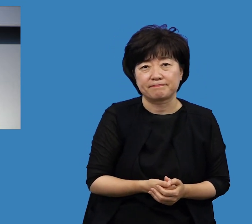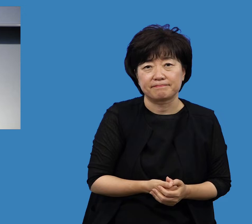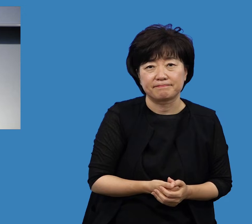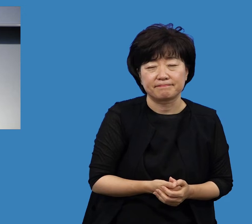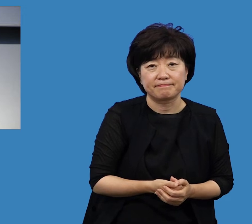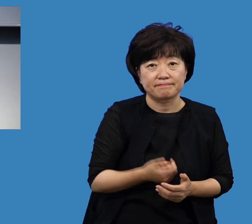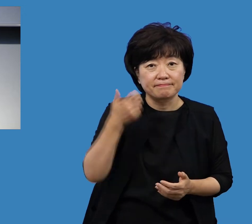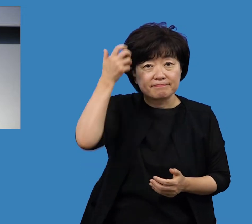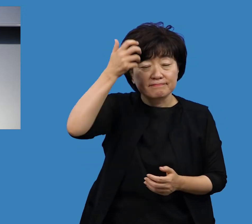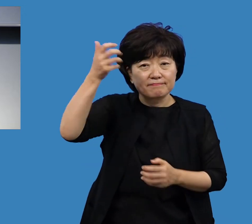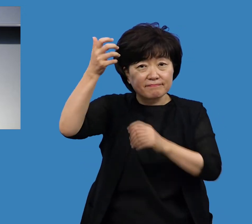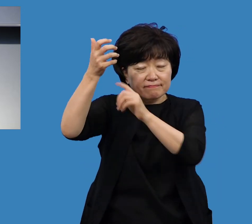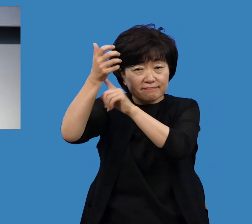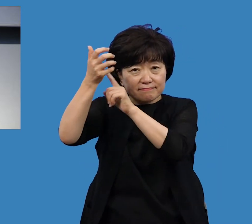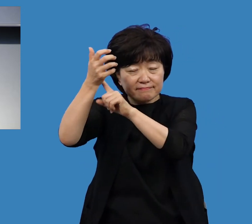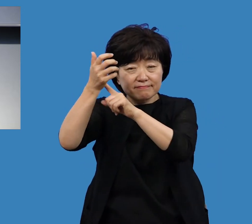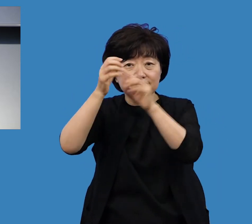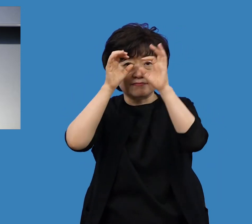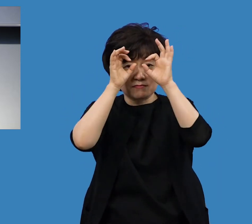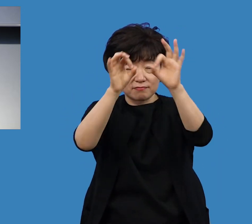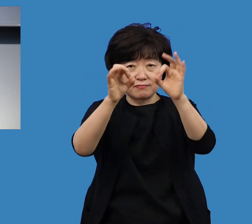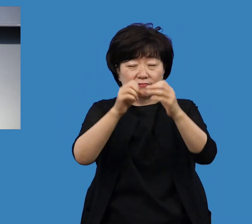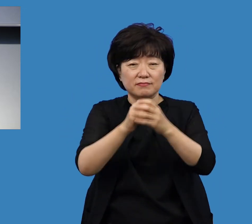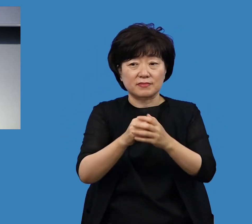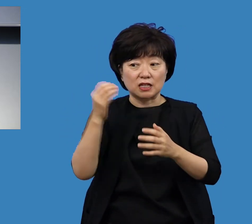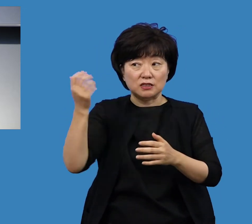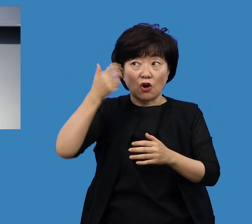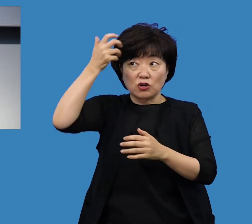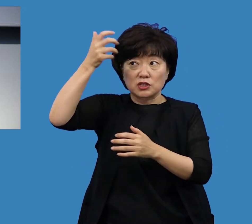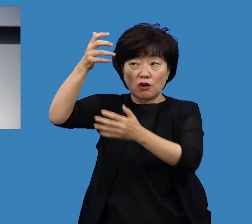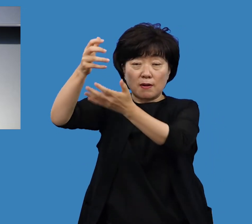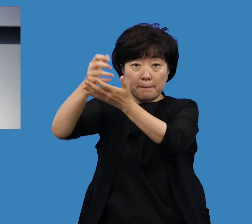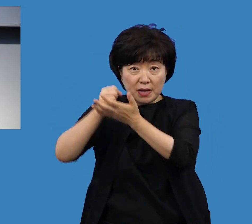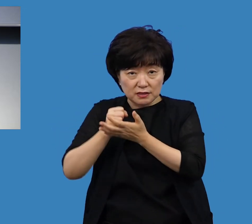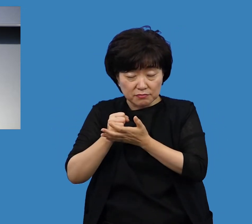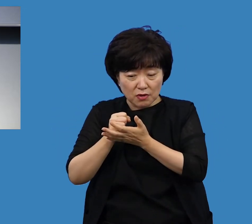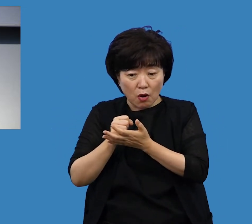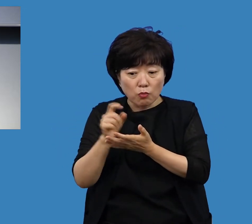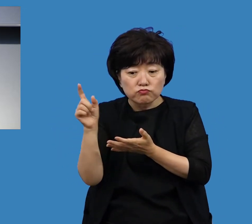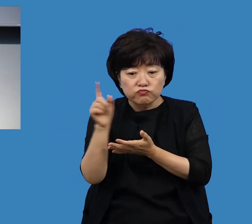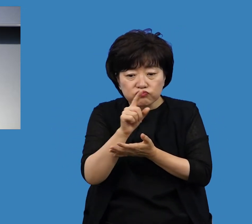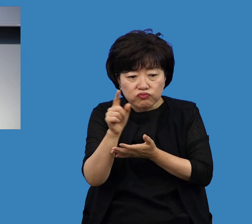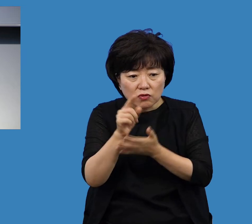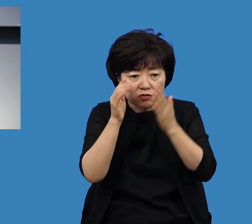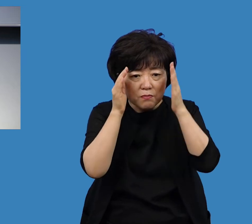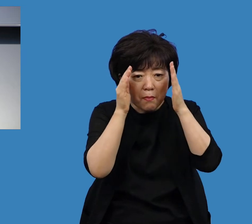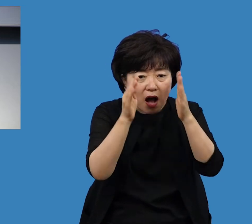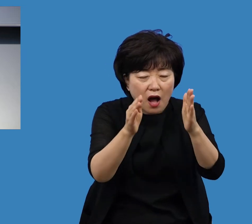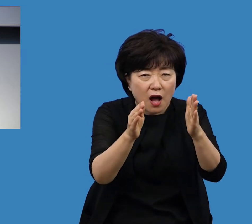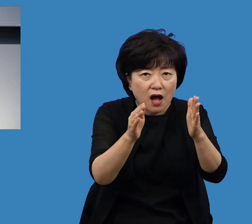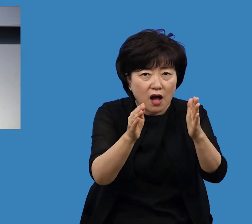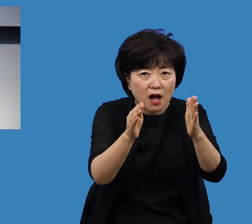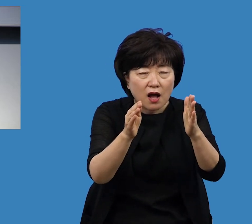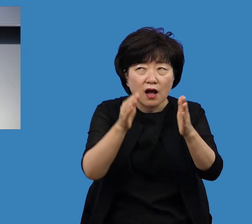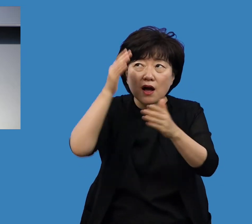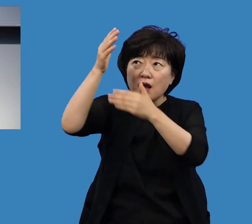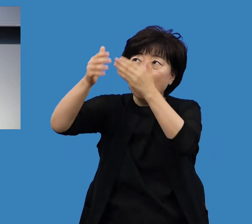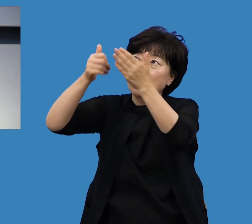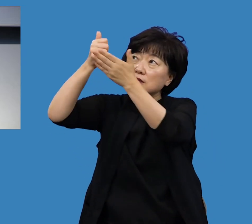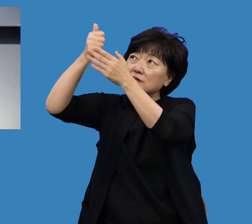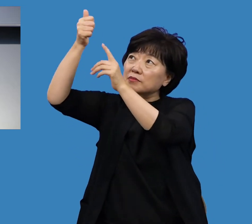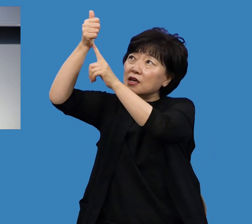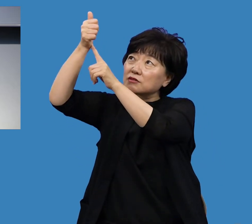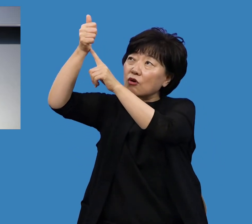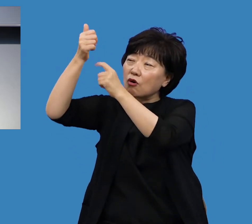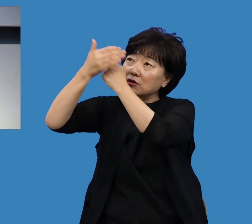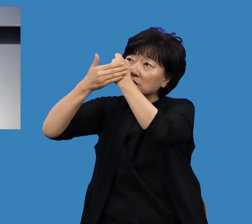영은 주목해서 보게 합니다. 성령을 받으면 무엇을 주목해서 본다 그래요? 하나님께서 우리에게